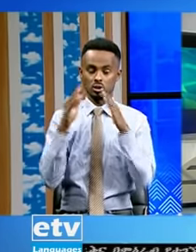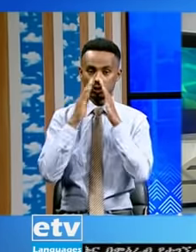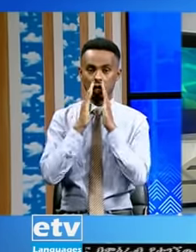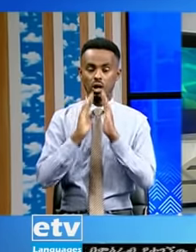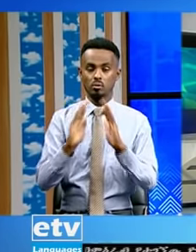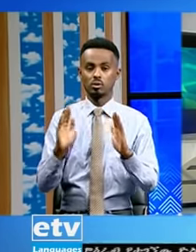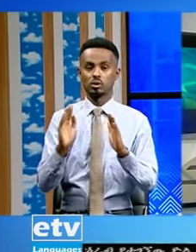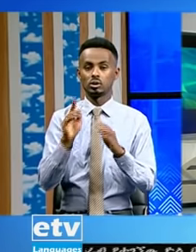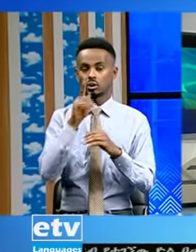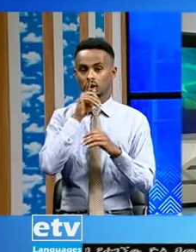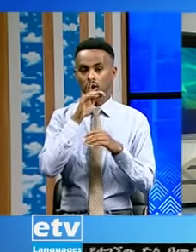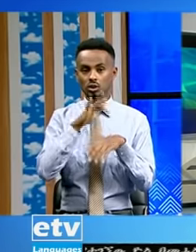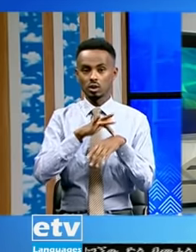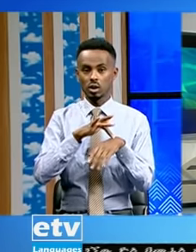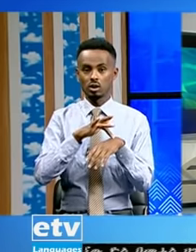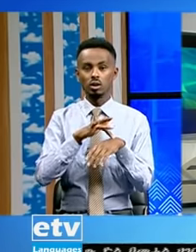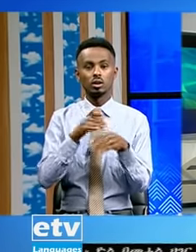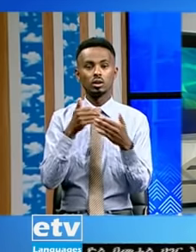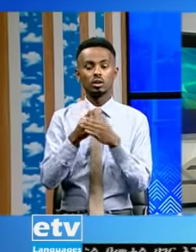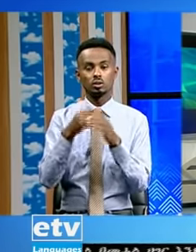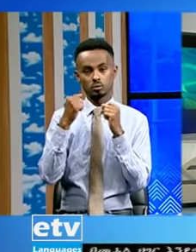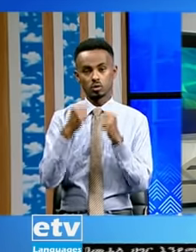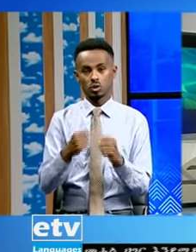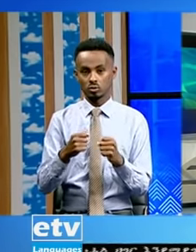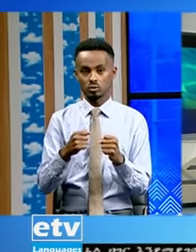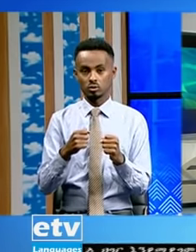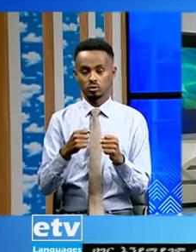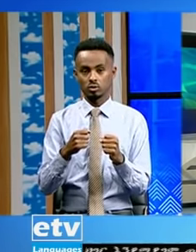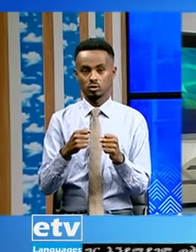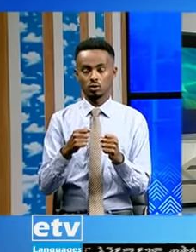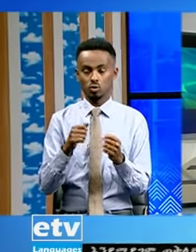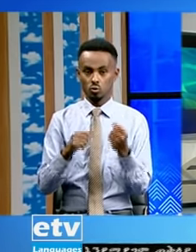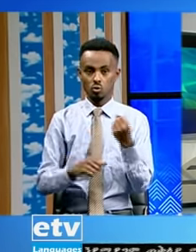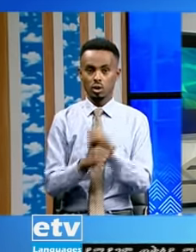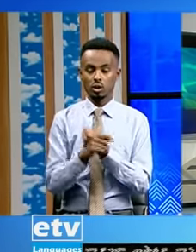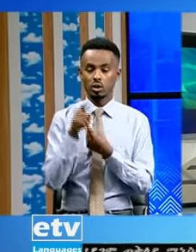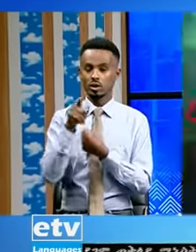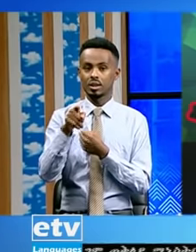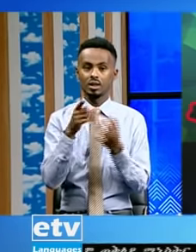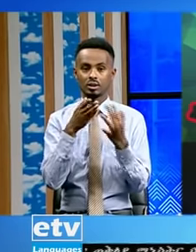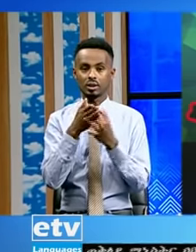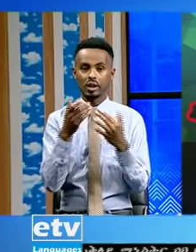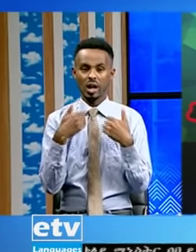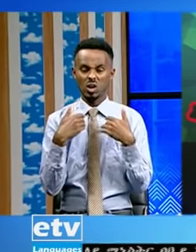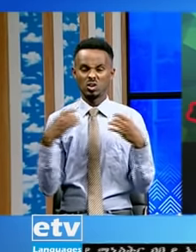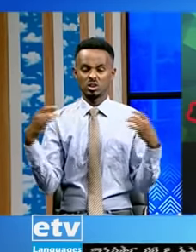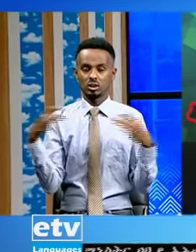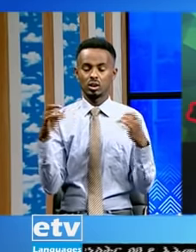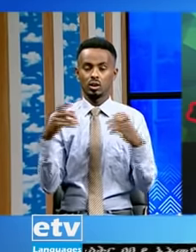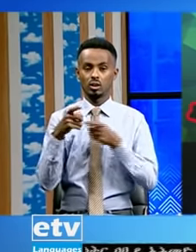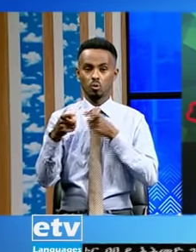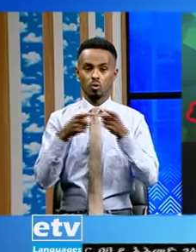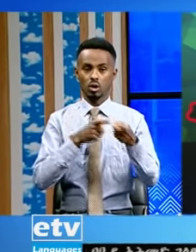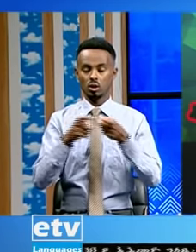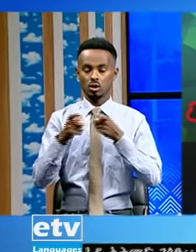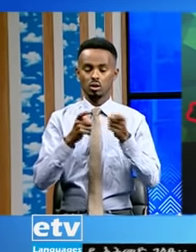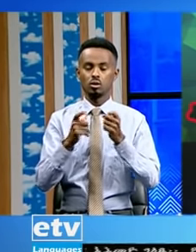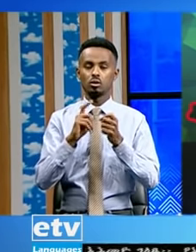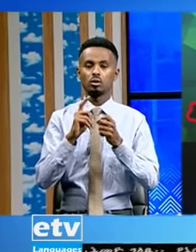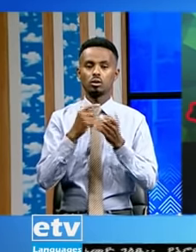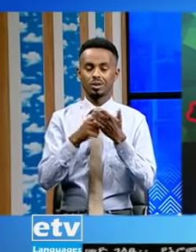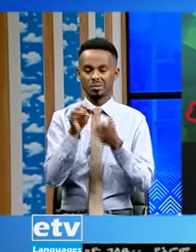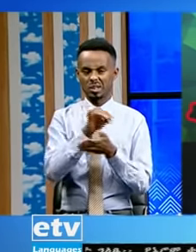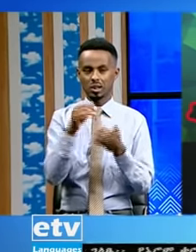ሰላም፣ ጸጥታቸው ላይ ሊደርስ የሚችለውን ጉዳት ከዛ አንጻር ያለውን ስጋት ለመቆጣጠር እንዲህ